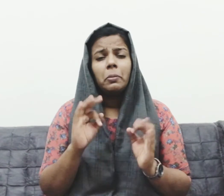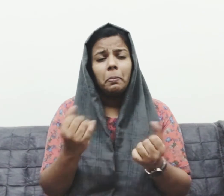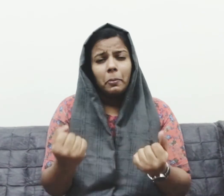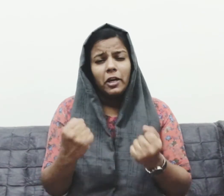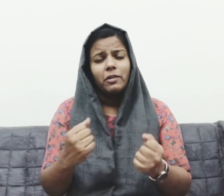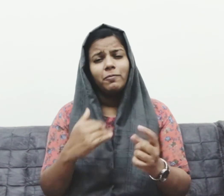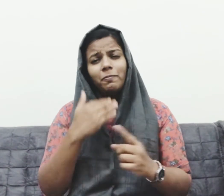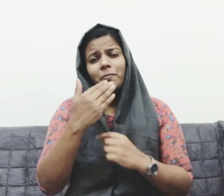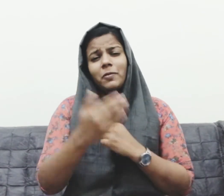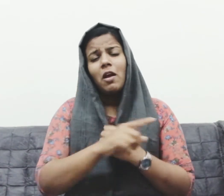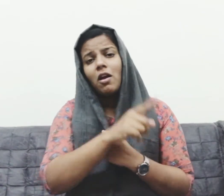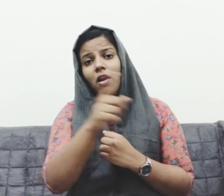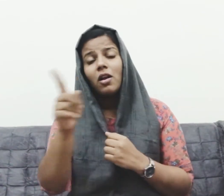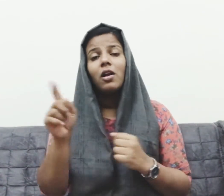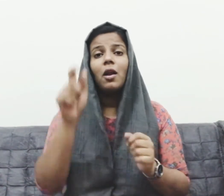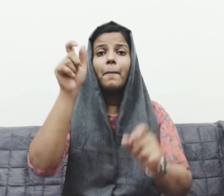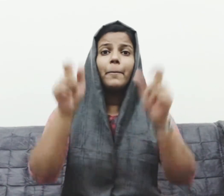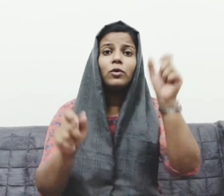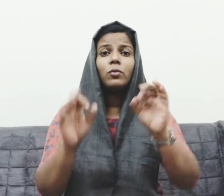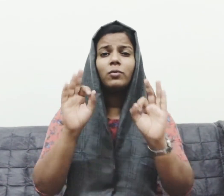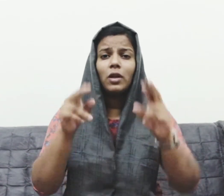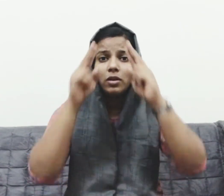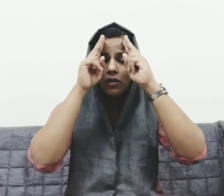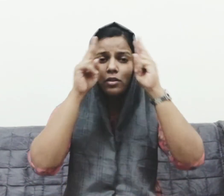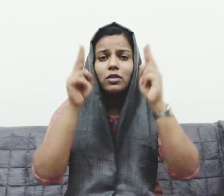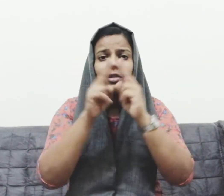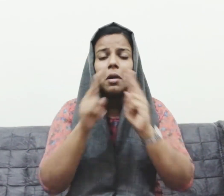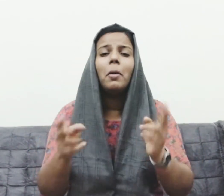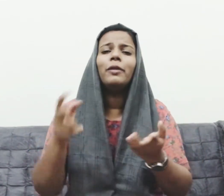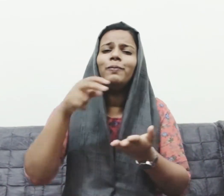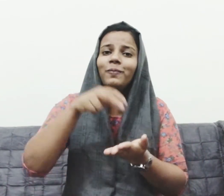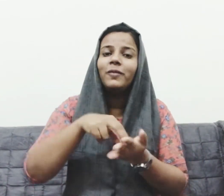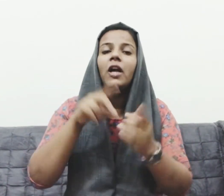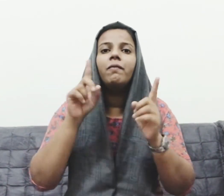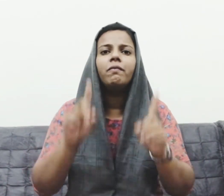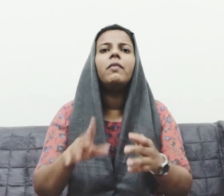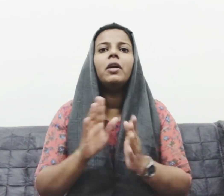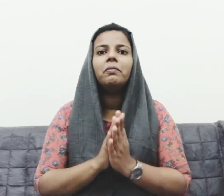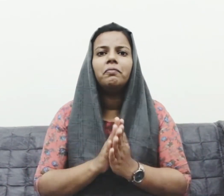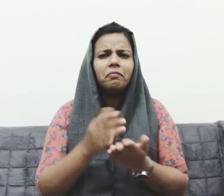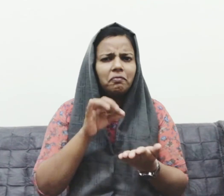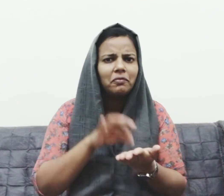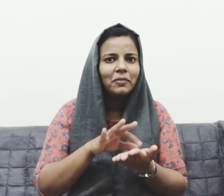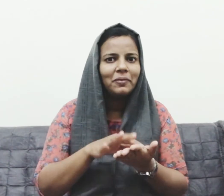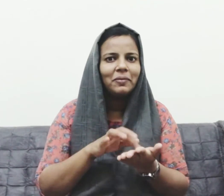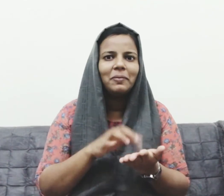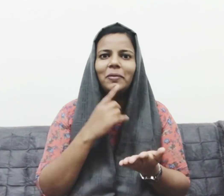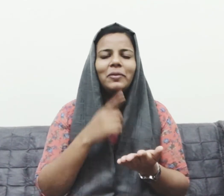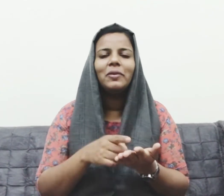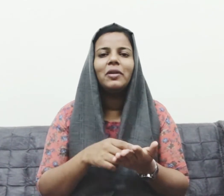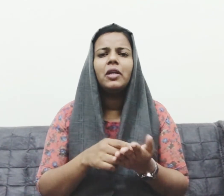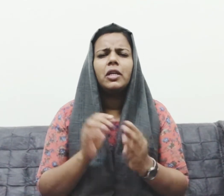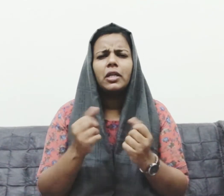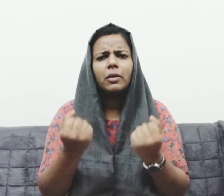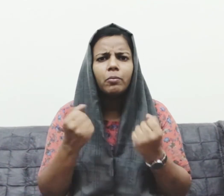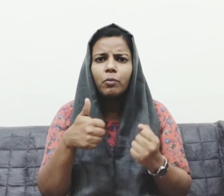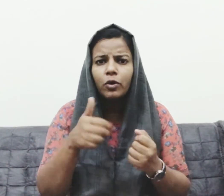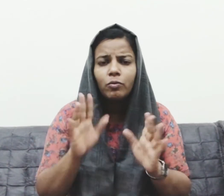നിങ്ങളാലാവോളം സകല മനുഷ്യരോടും സമാധാനമായിരിപ്പീൻ. അവിടെ കണ്ടോ, കൃത്യമായിട്ട് പറഞ്ഞു, കഴിയുമെങ്കിൽ അതിന് ട്രൈ